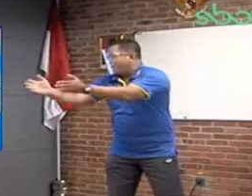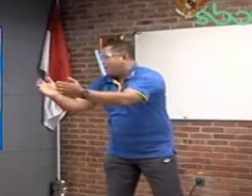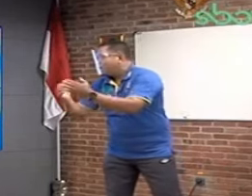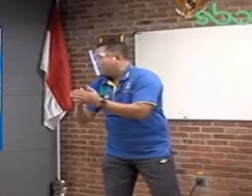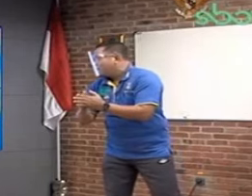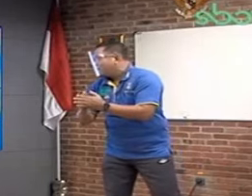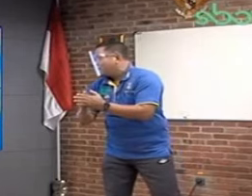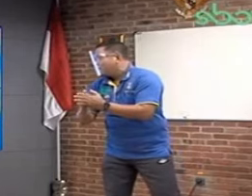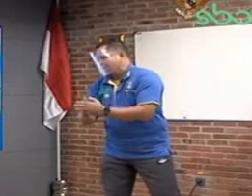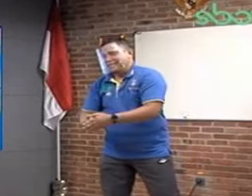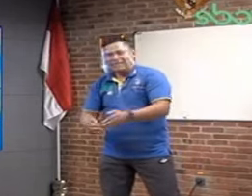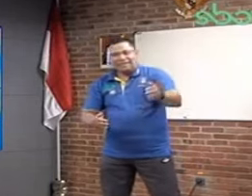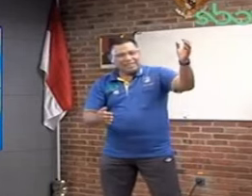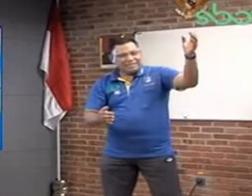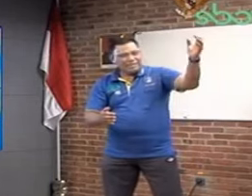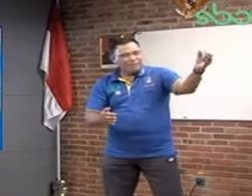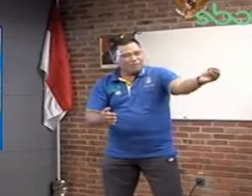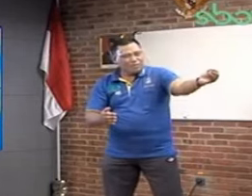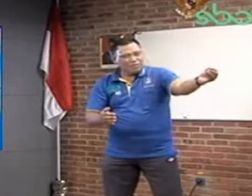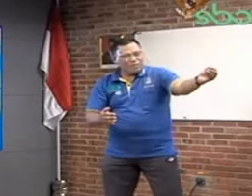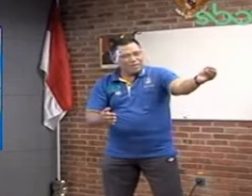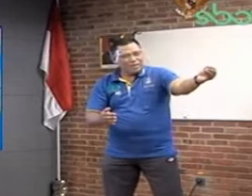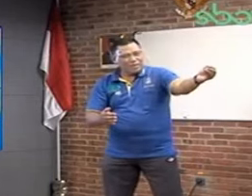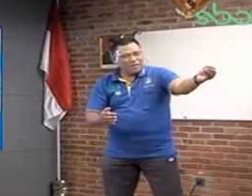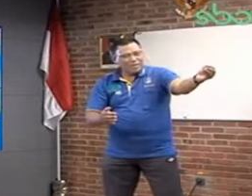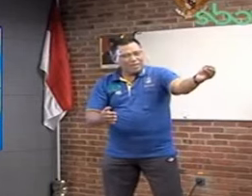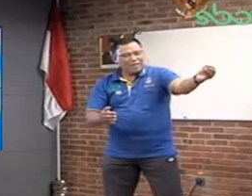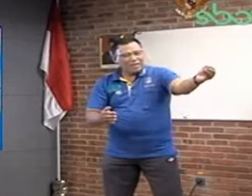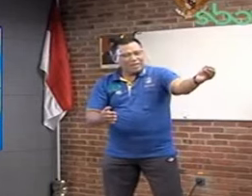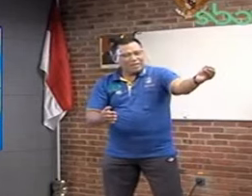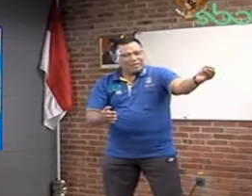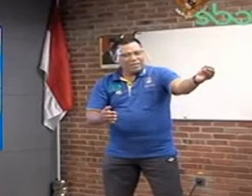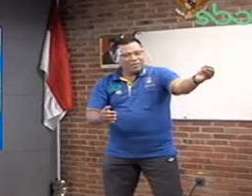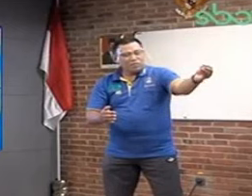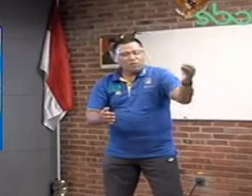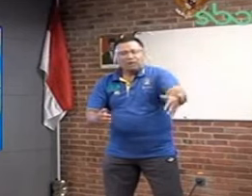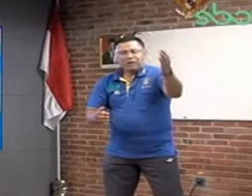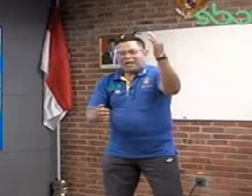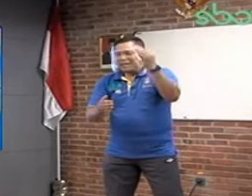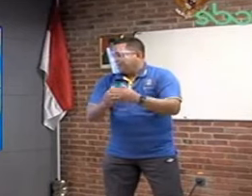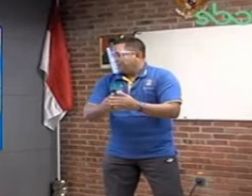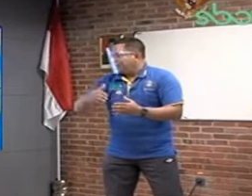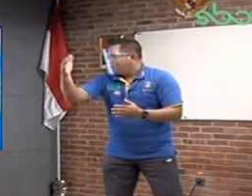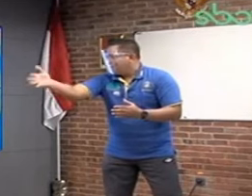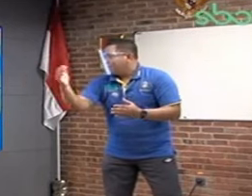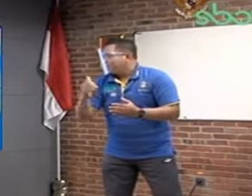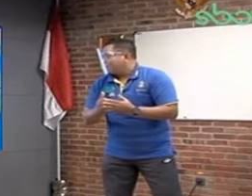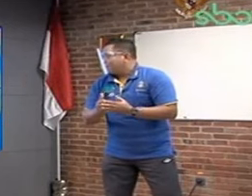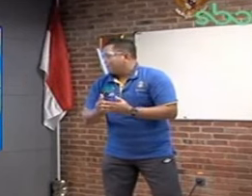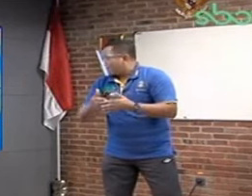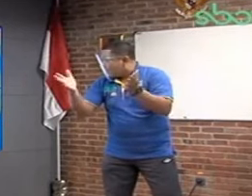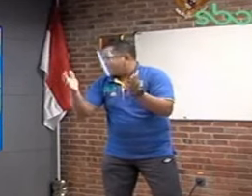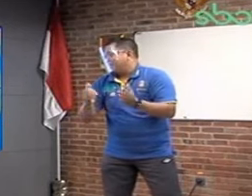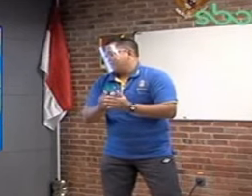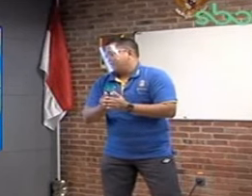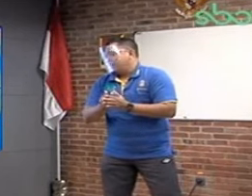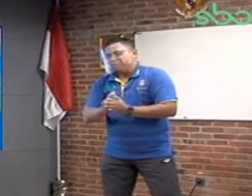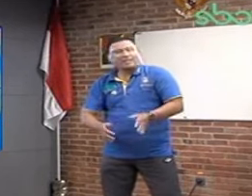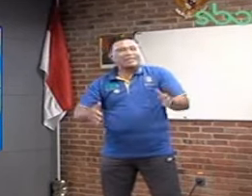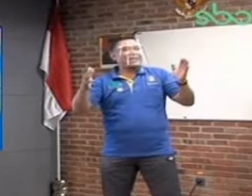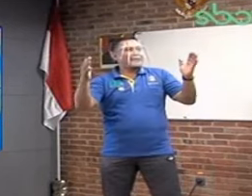apa arti melompat. Tadi yang satu menggunakan gerakan tumpuan dua kaki, yang satu dengan satu kaki, akan kelihatan